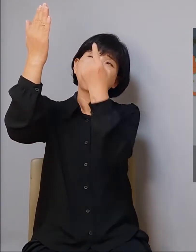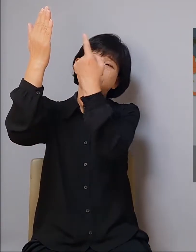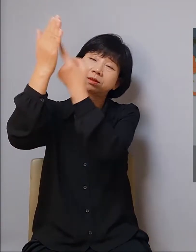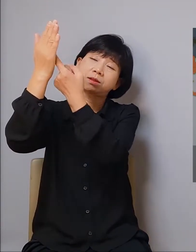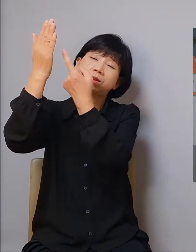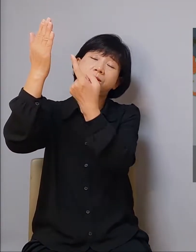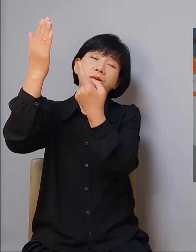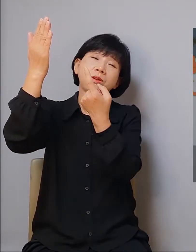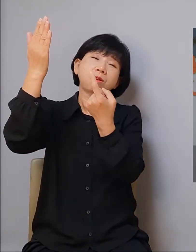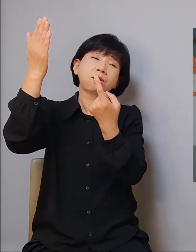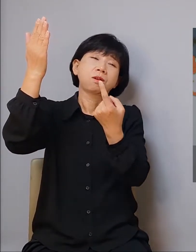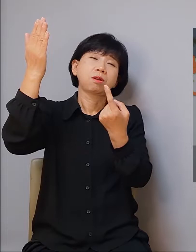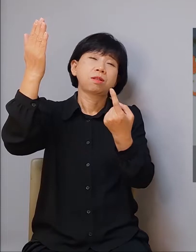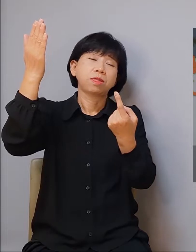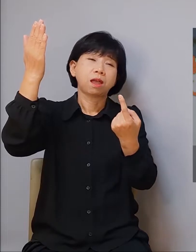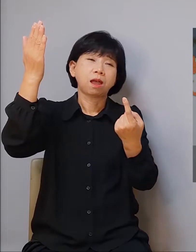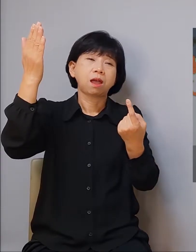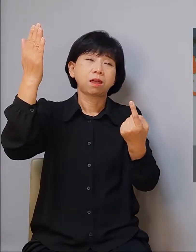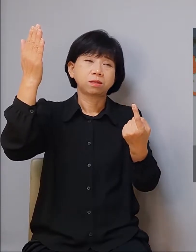영광